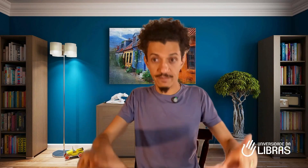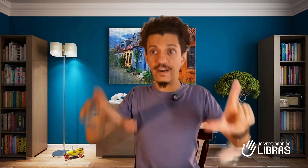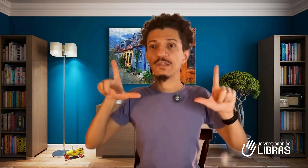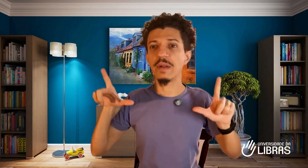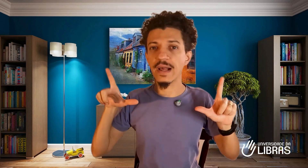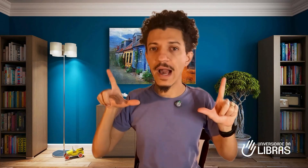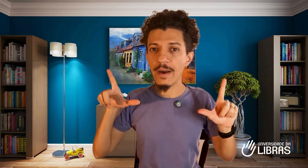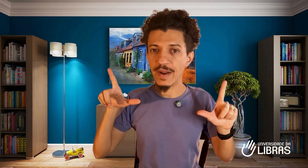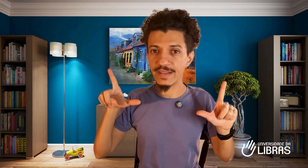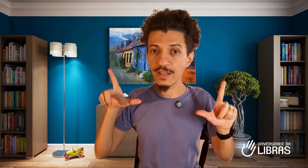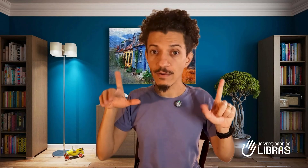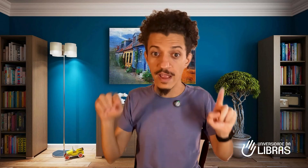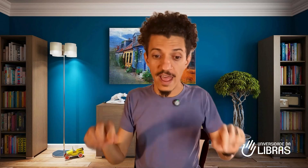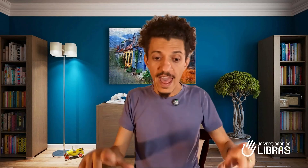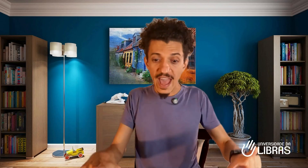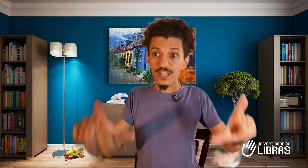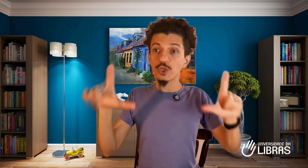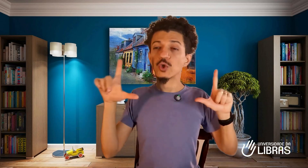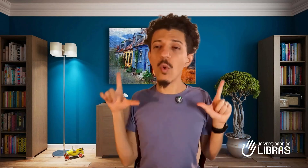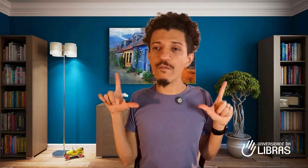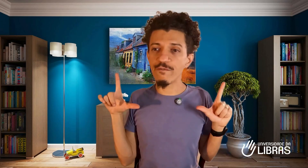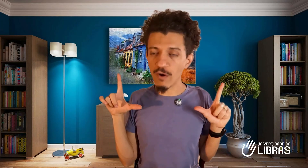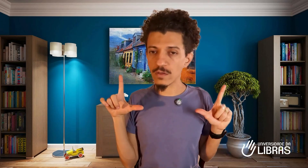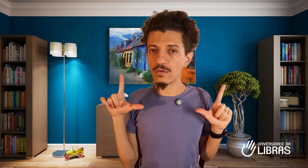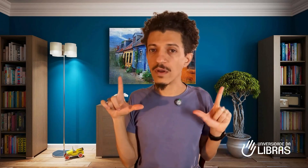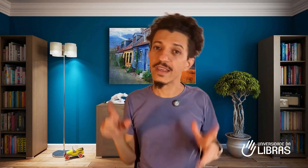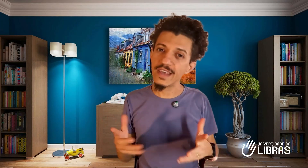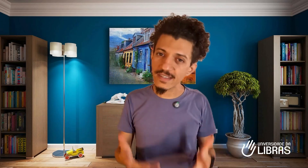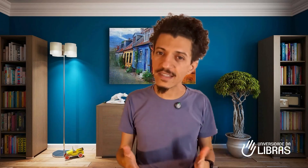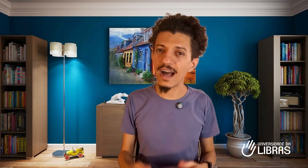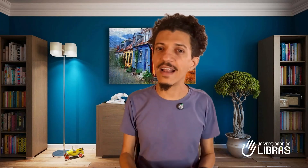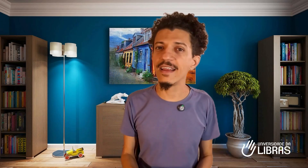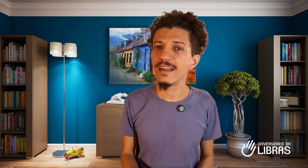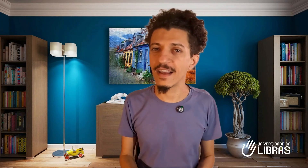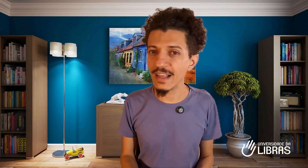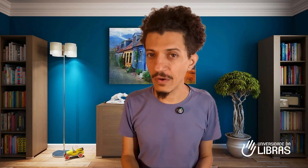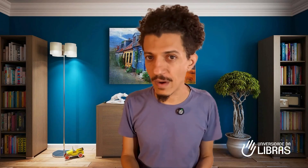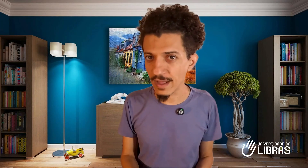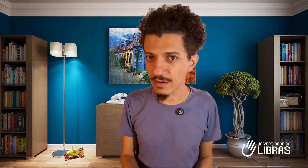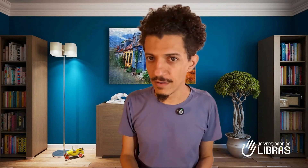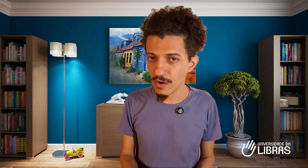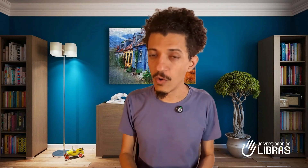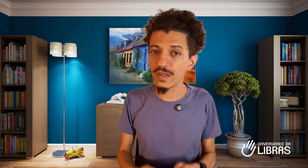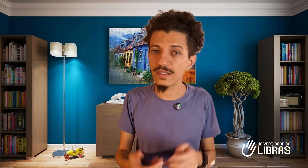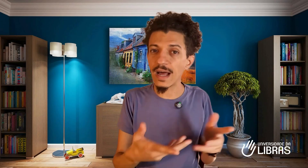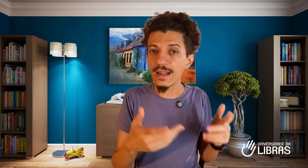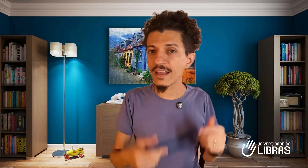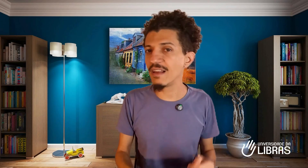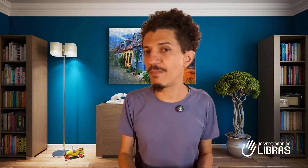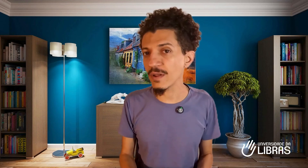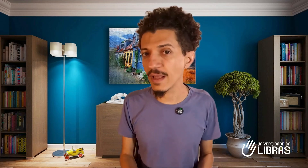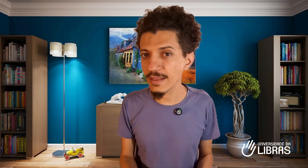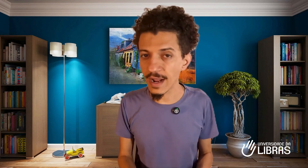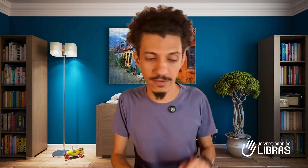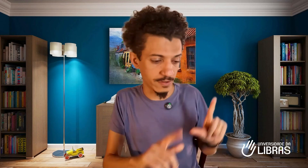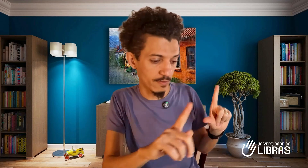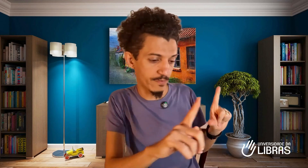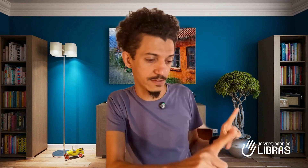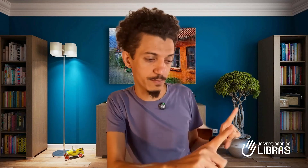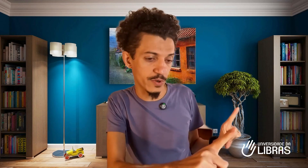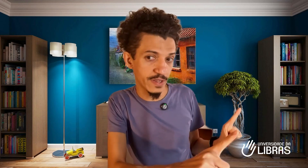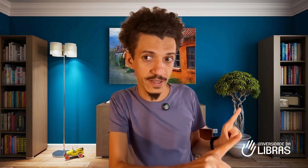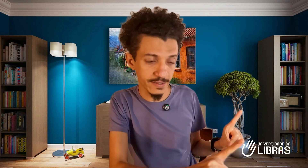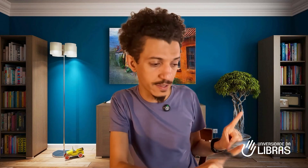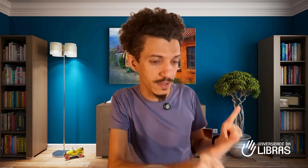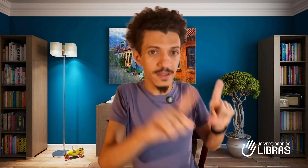você faz para cá, para dentro, é a sua foto que está ali naquele quadro, ou que está ali naquele porta-retrato. Então, eu